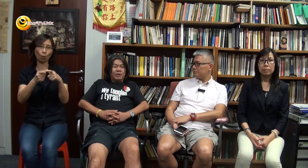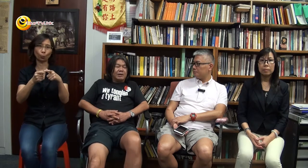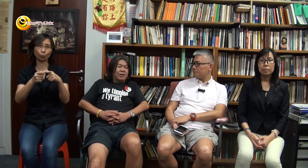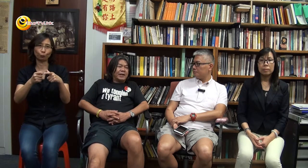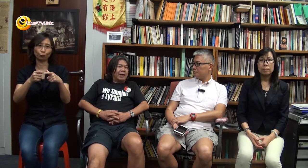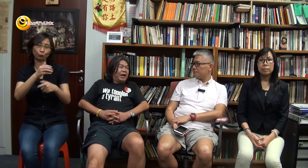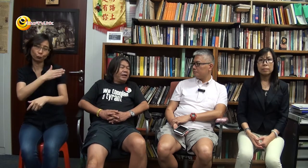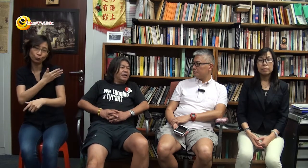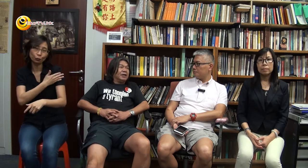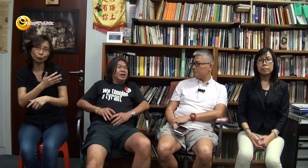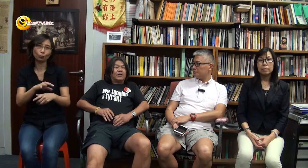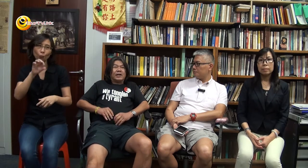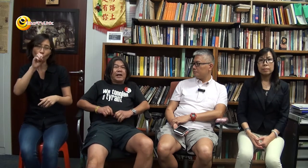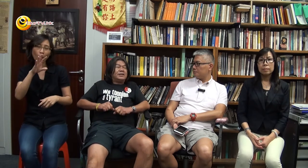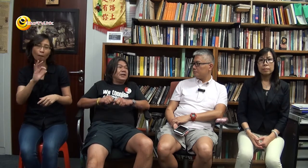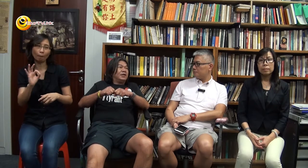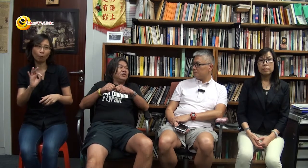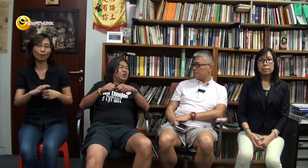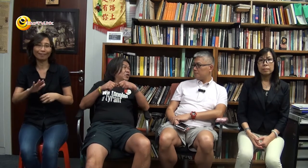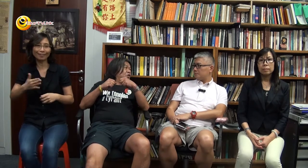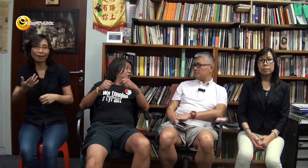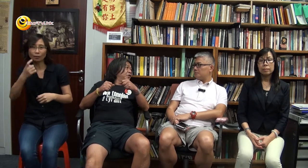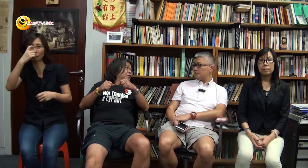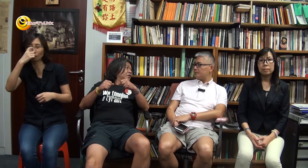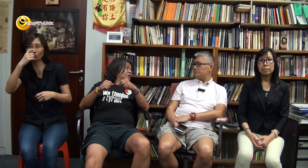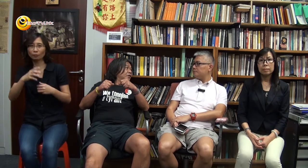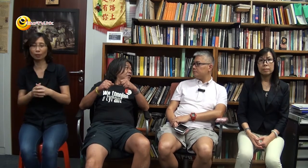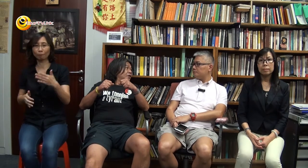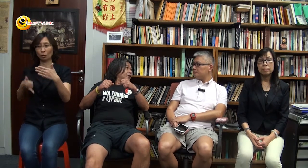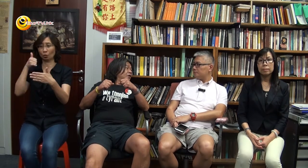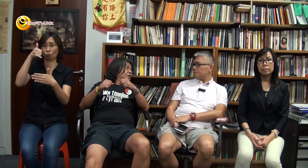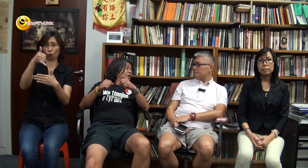冇又冇，因為點解西九係？梁振英幾次係越權